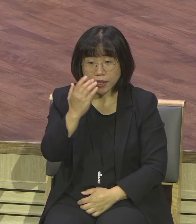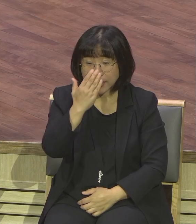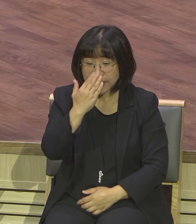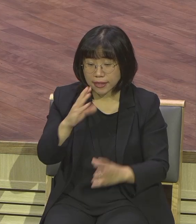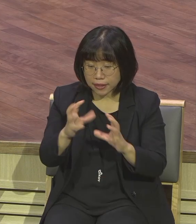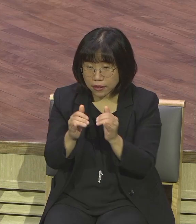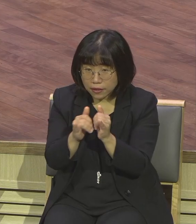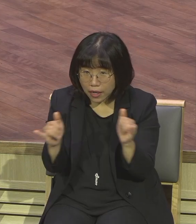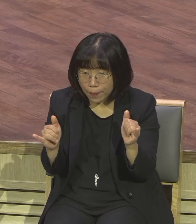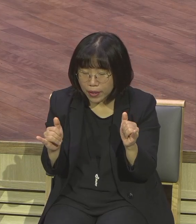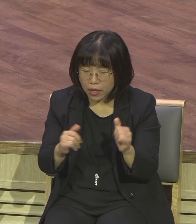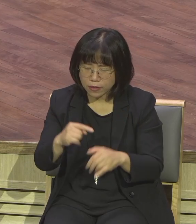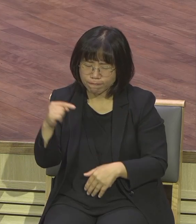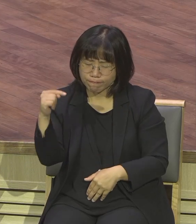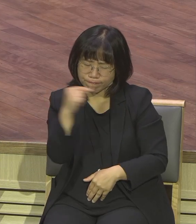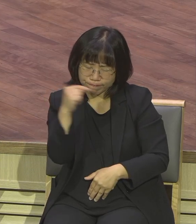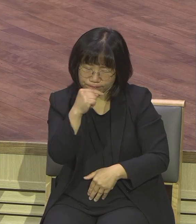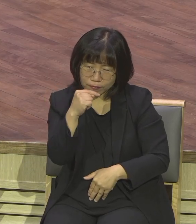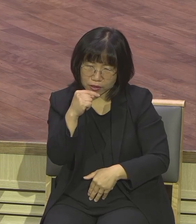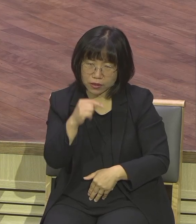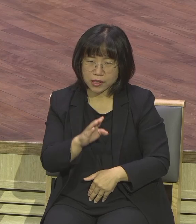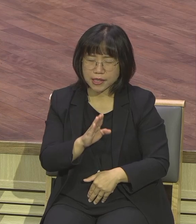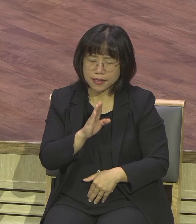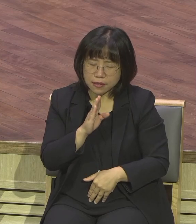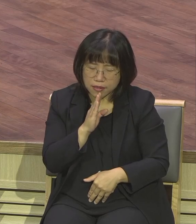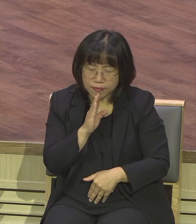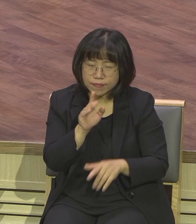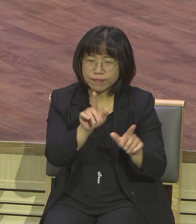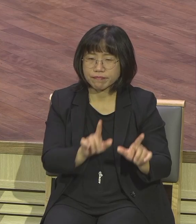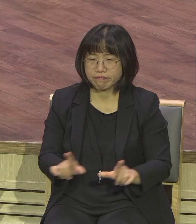철저하게 사실대로 살아. 사실대로.